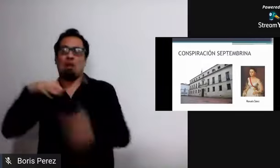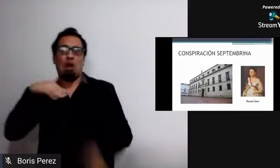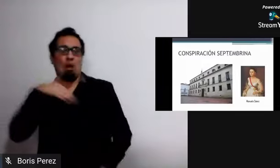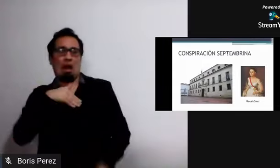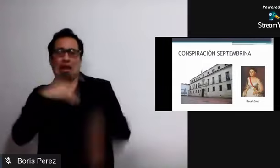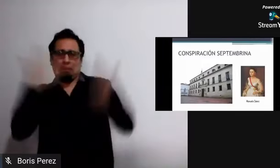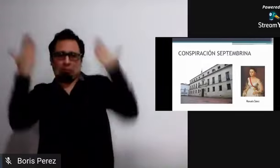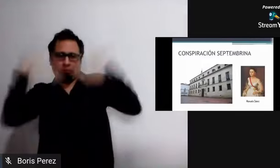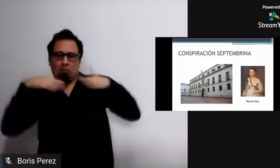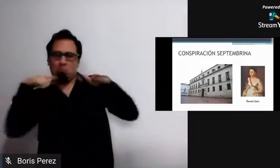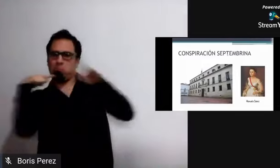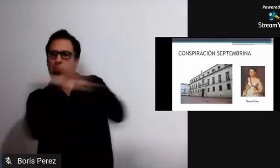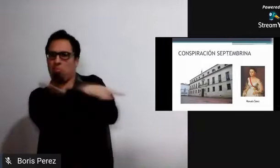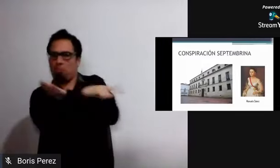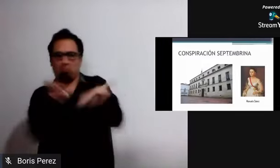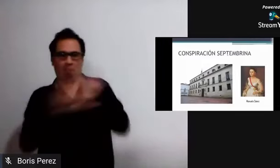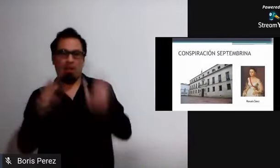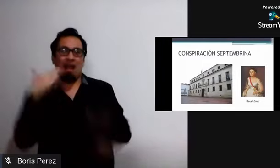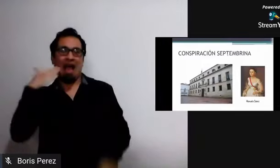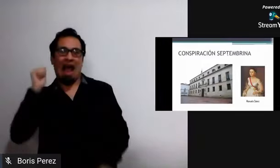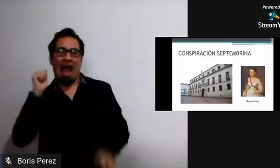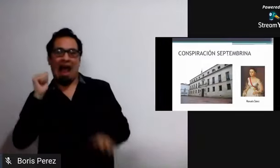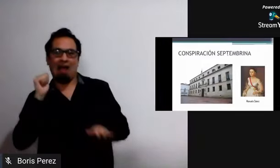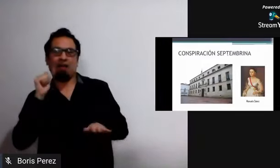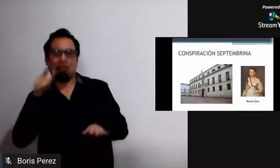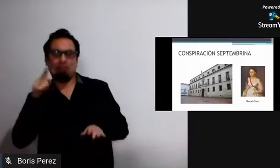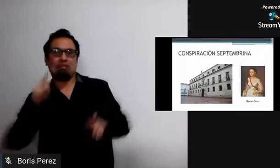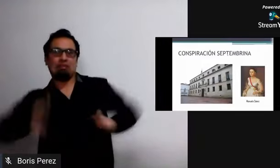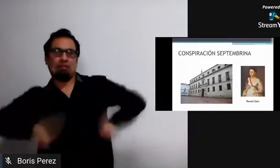siempre se generaban disturbios en la calle,